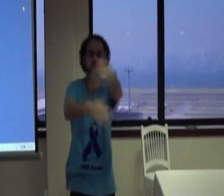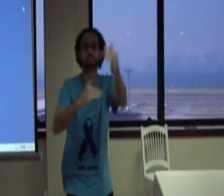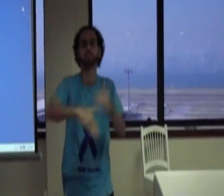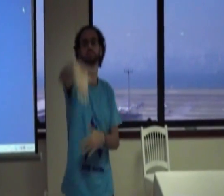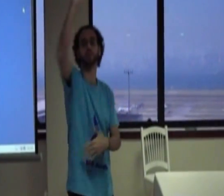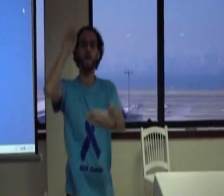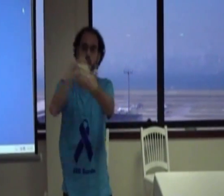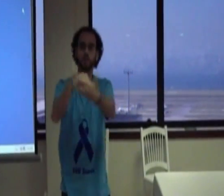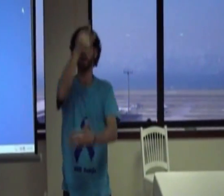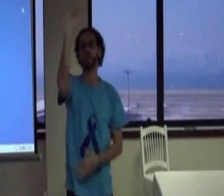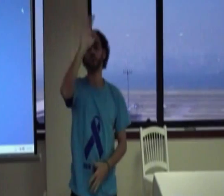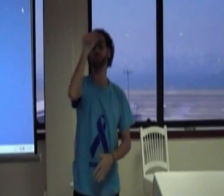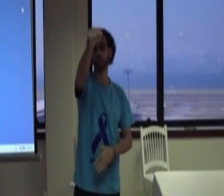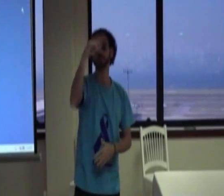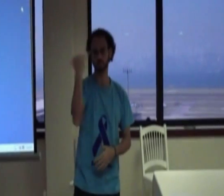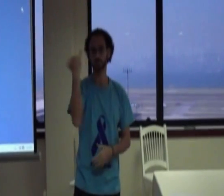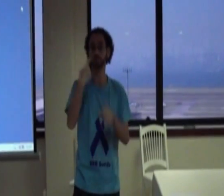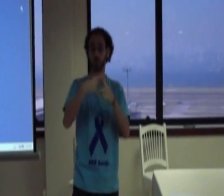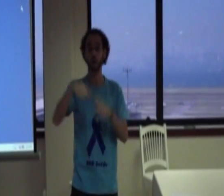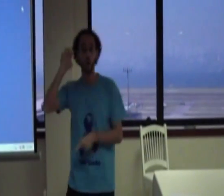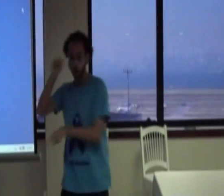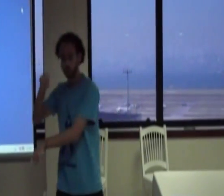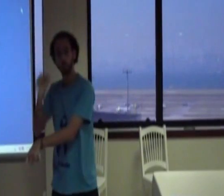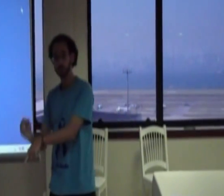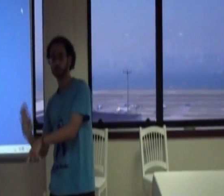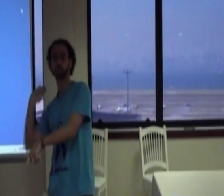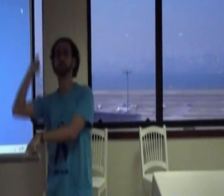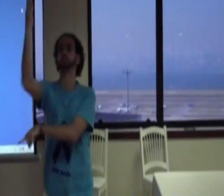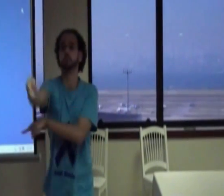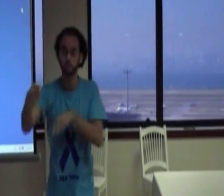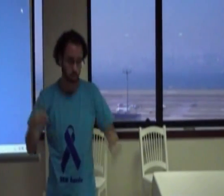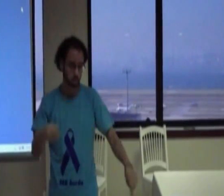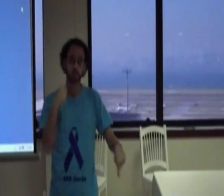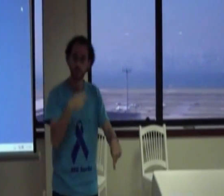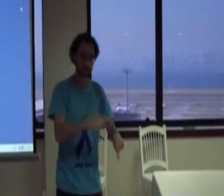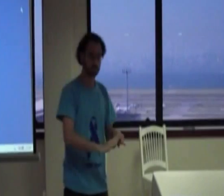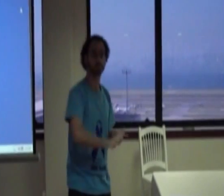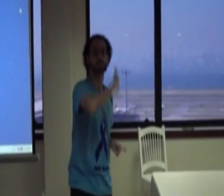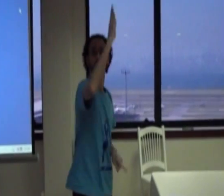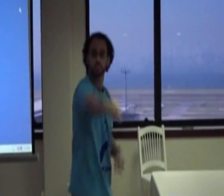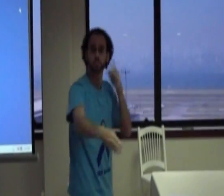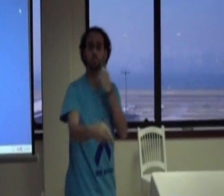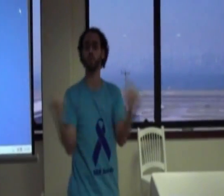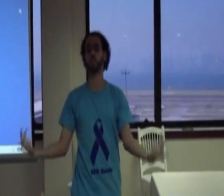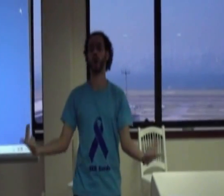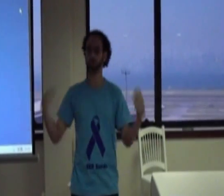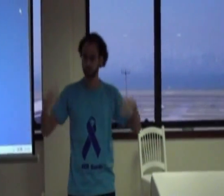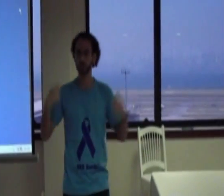E não está sendo colocada a questão da língua de sinais nesses locais. O ouvinte ele pode repassar